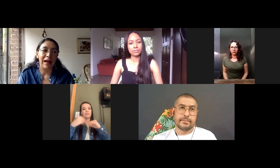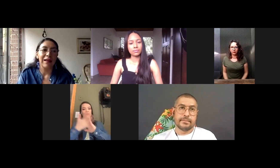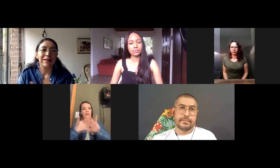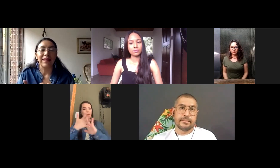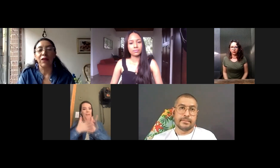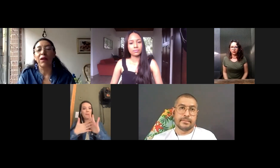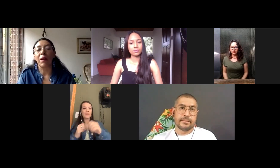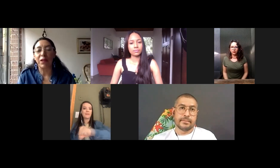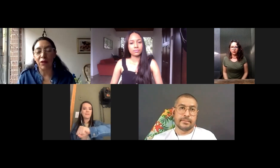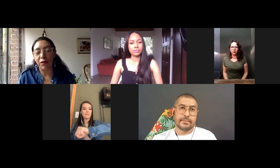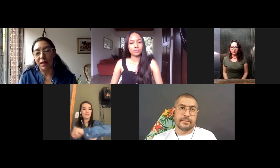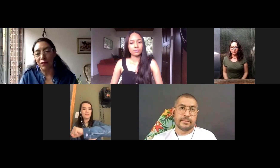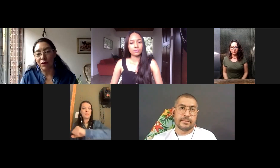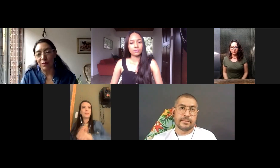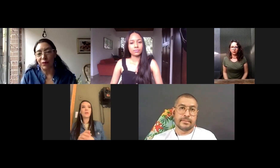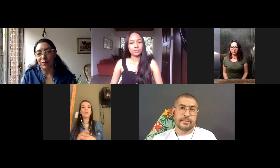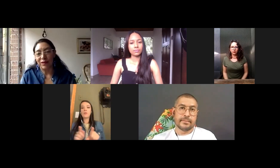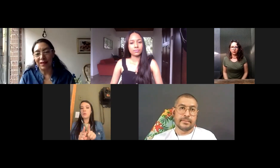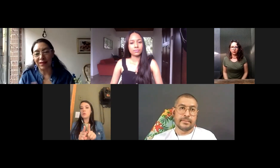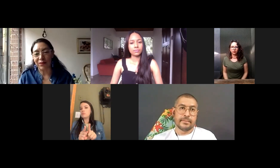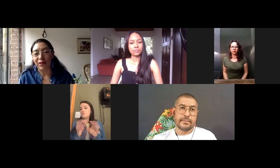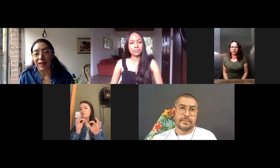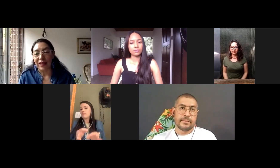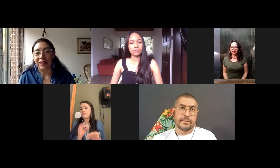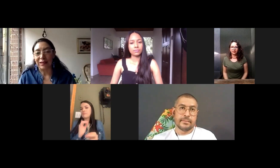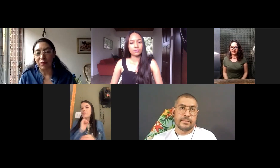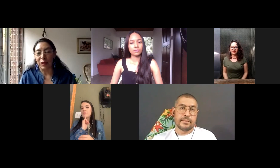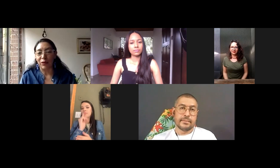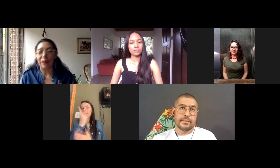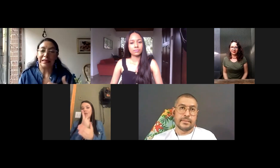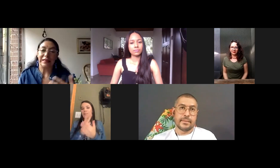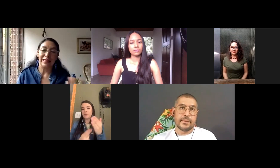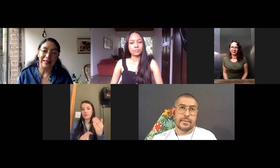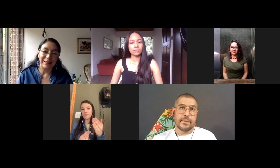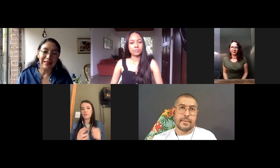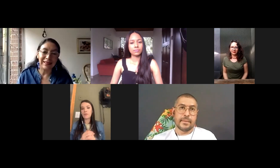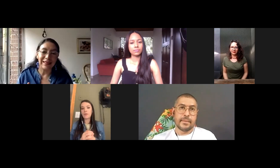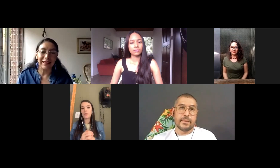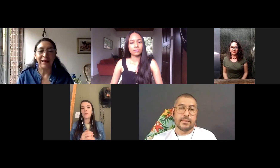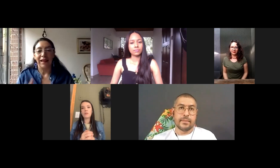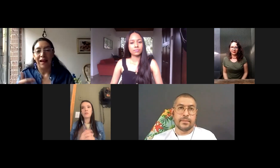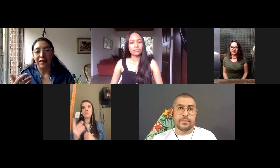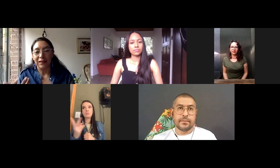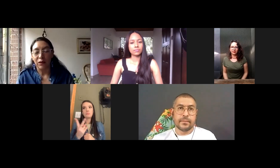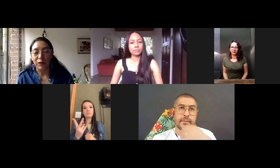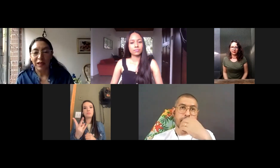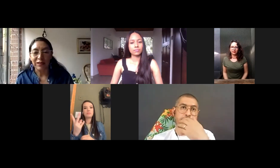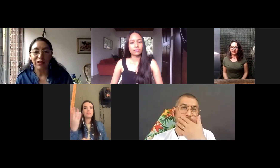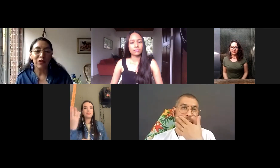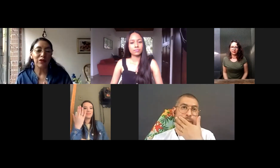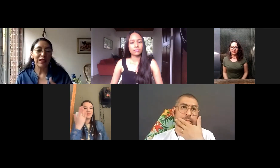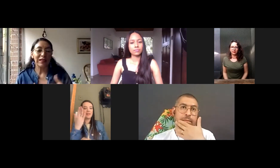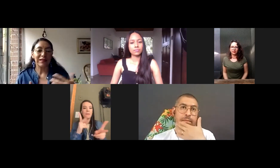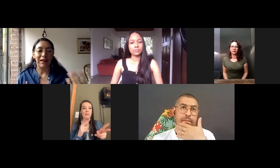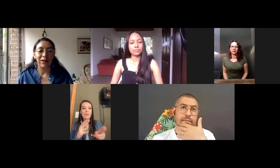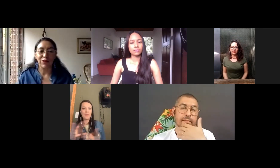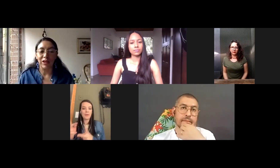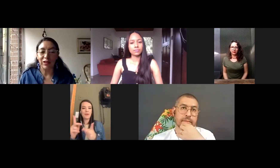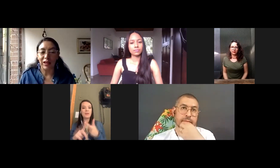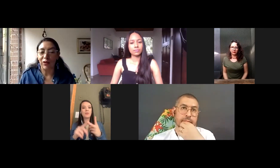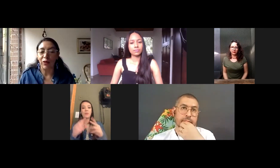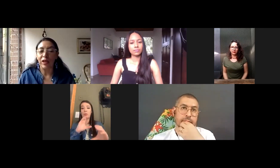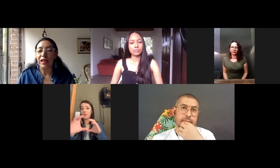para tener un camino de bilingüismo, ¿cierto? En este momento hacen cine, hacen comunicaciones, trabajan